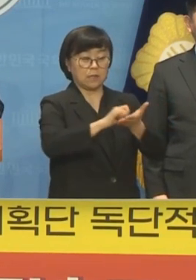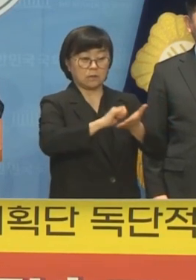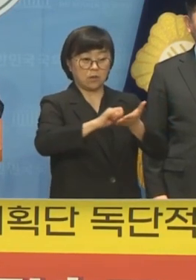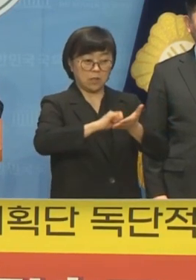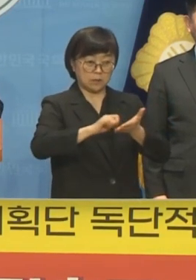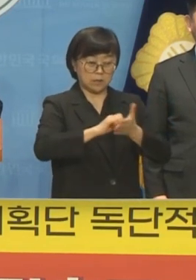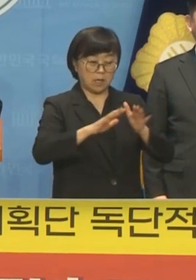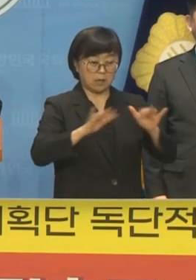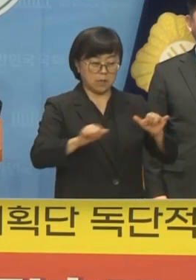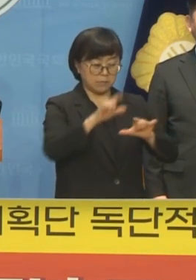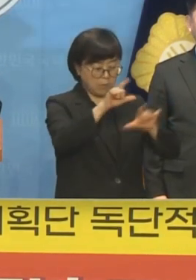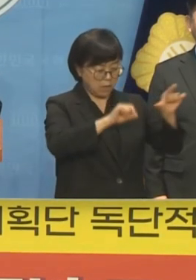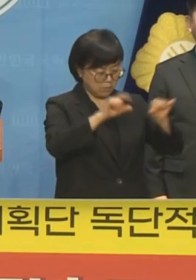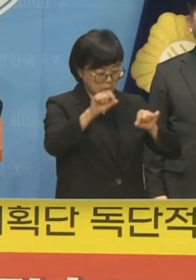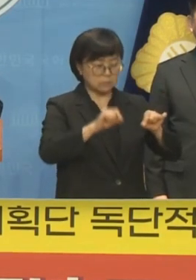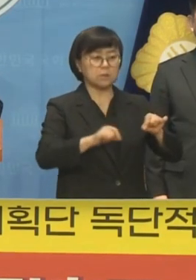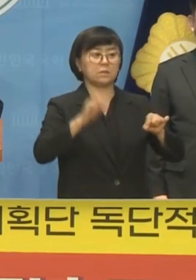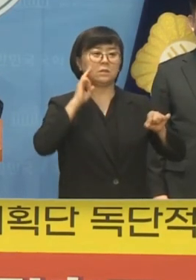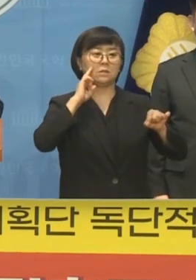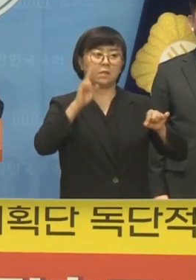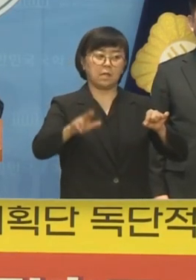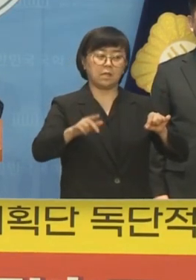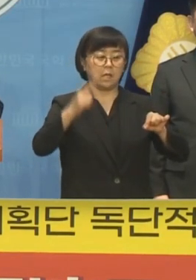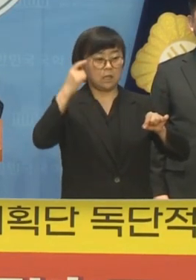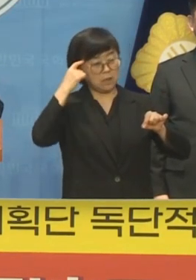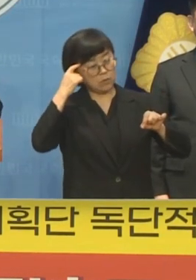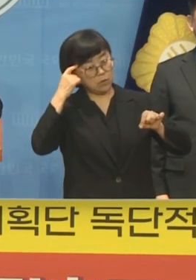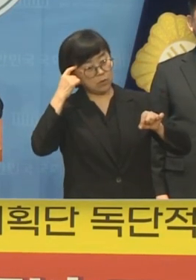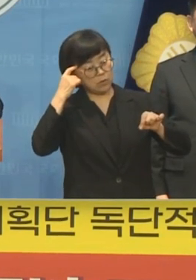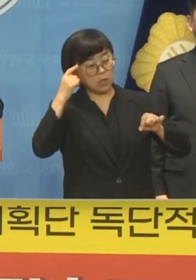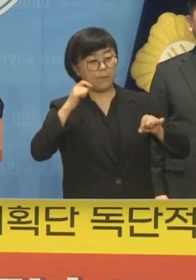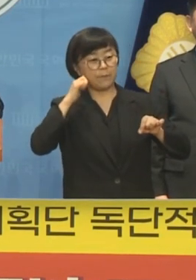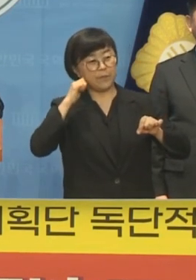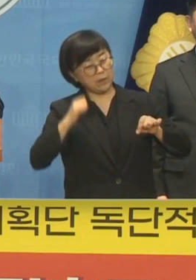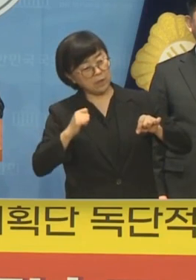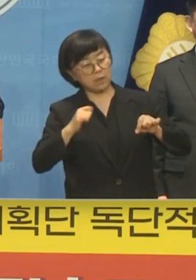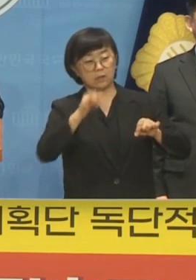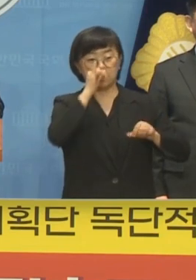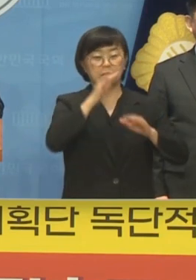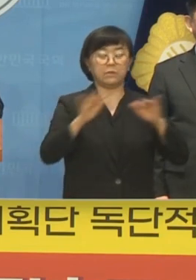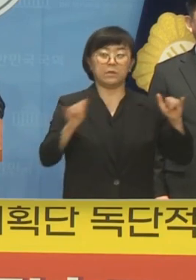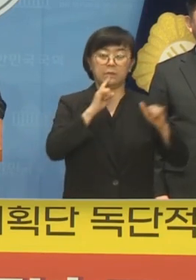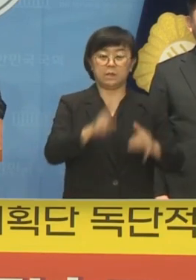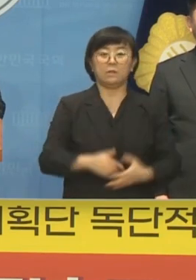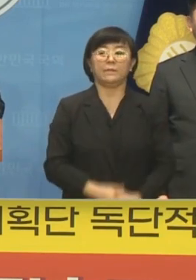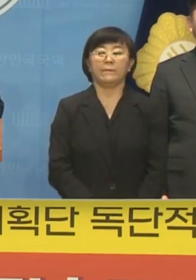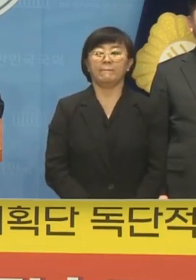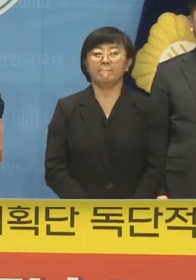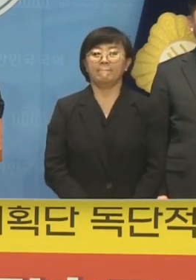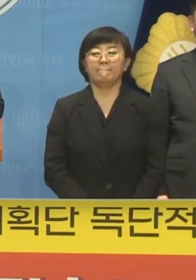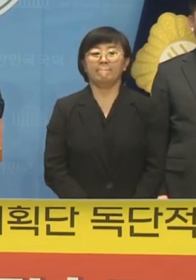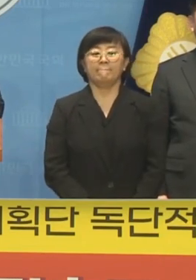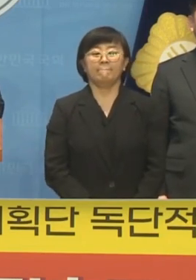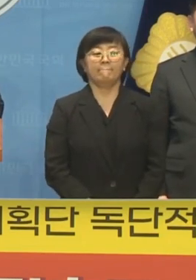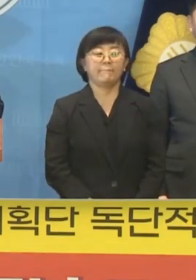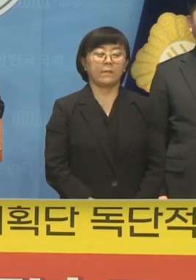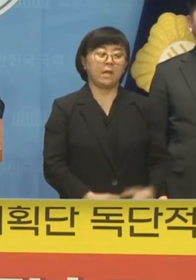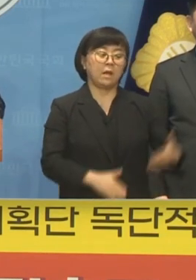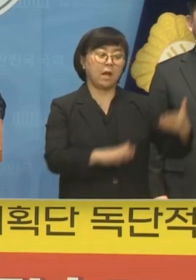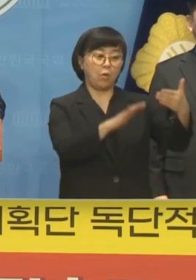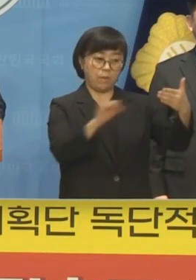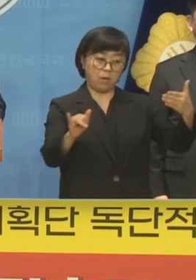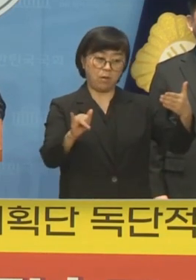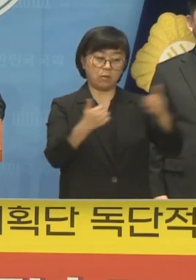기획단 구성이 심각하게 이념적으로 편향되어 있습니다. 당연직을 제외한